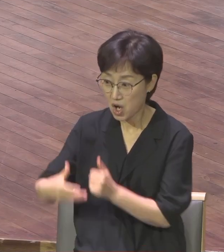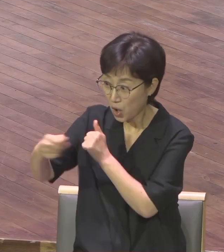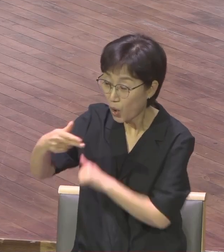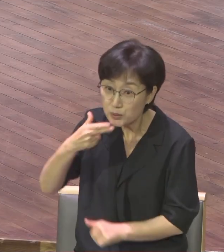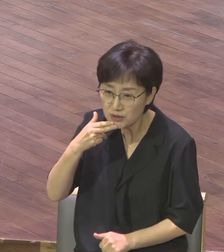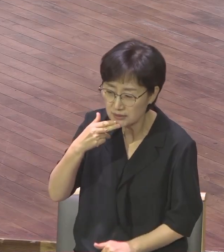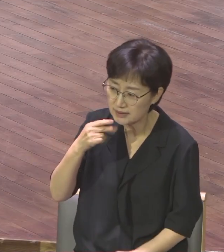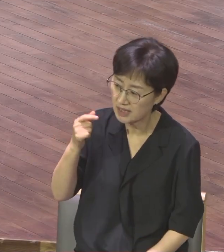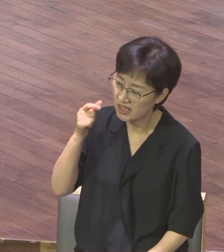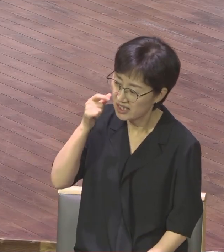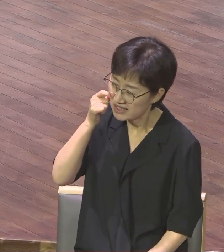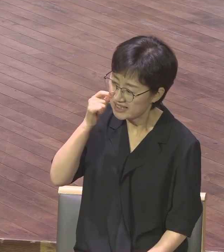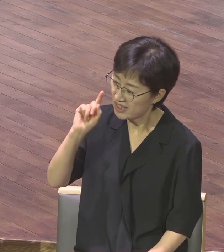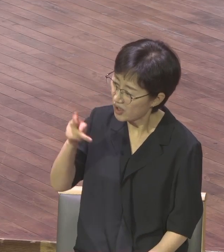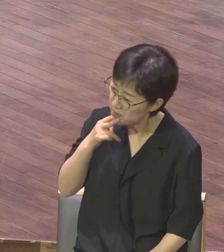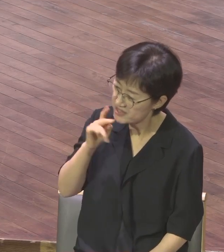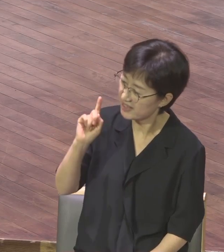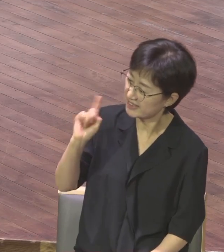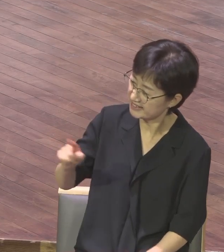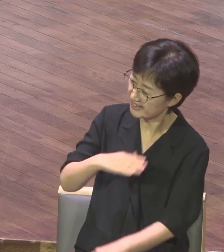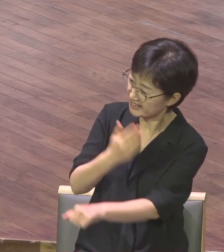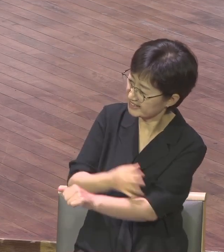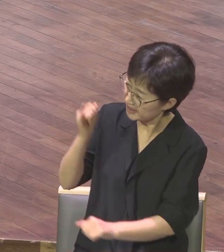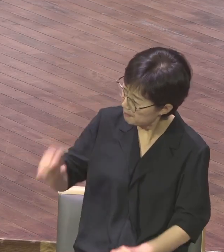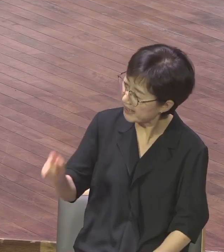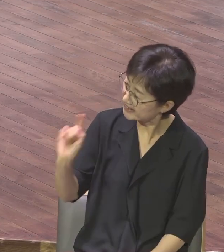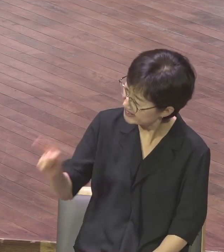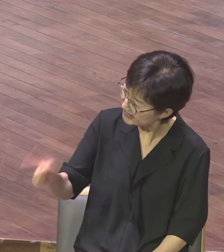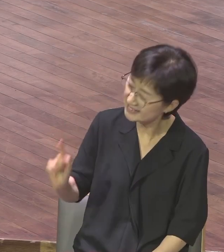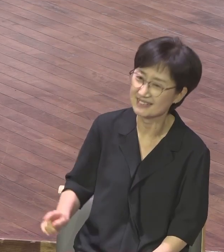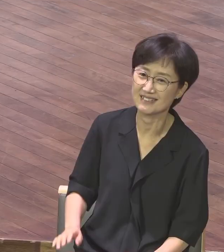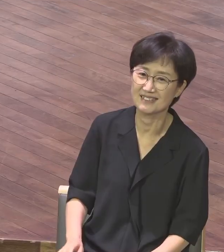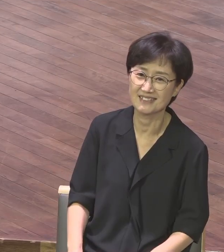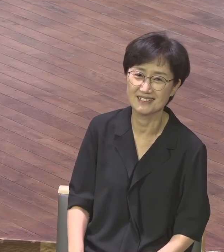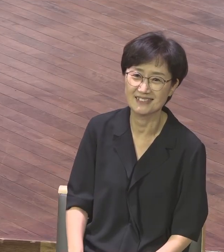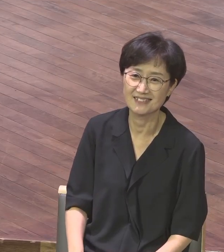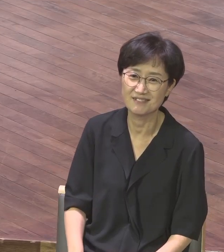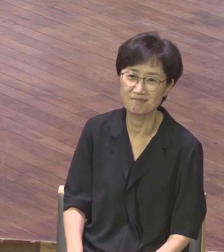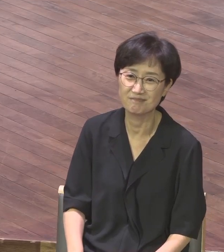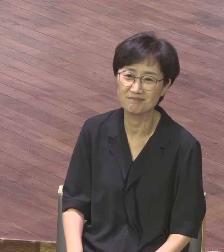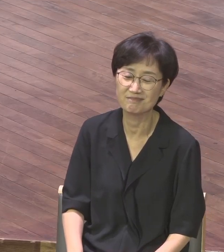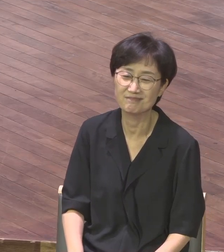안 하면 오직 못 났으면 능력 없으면 초청도 못 받나 그러고